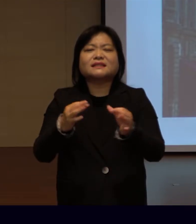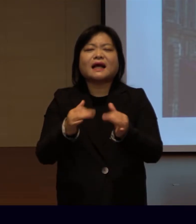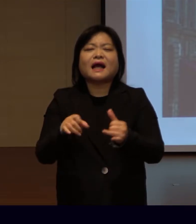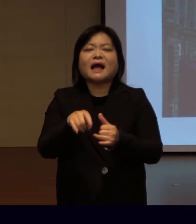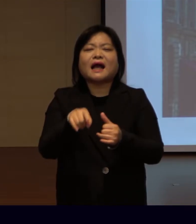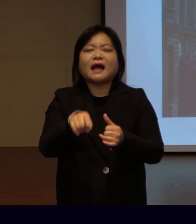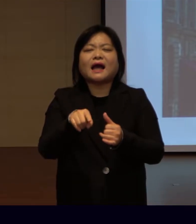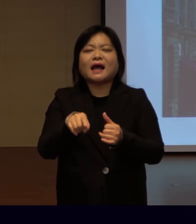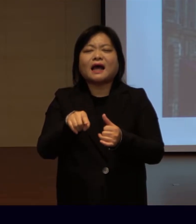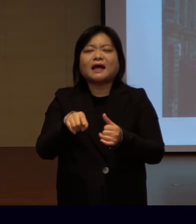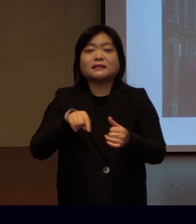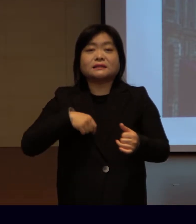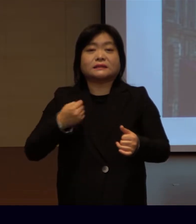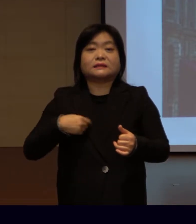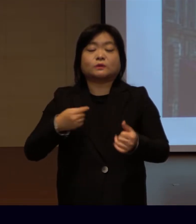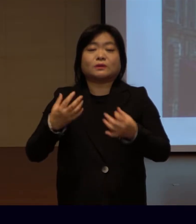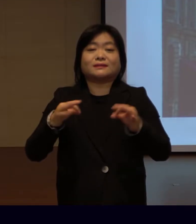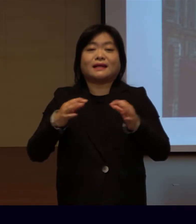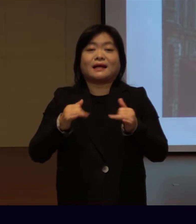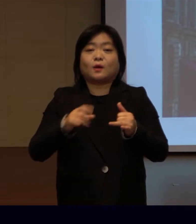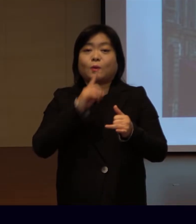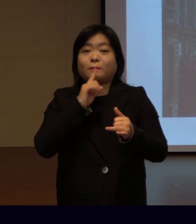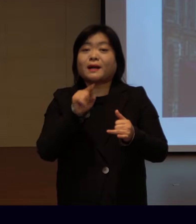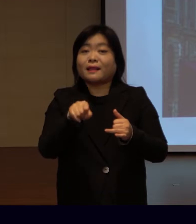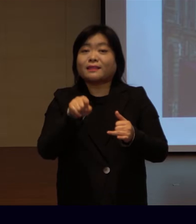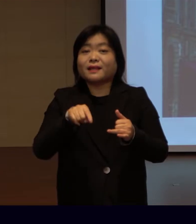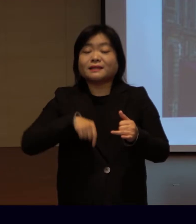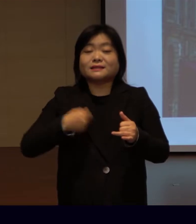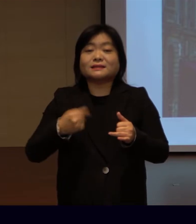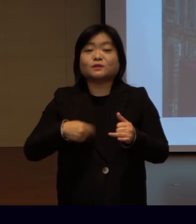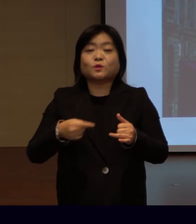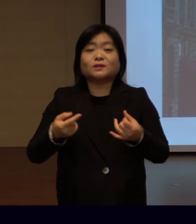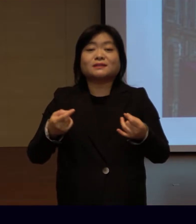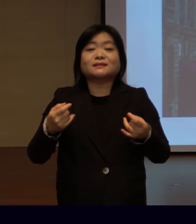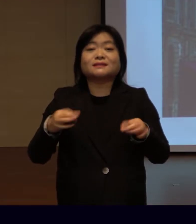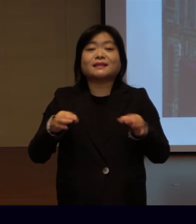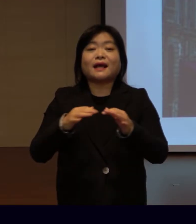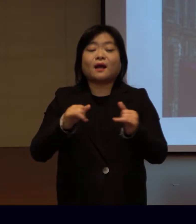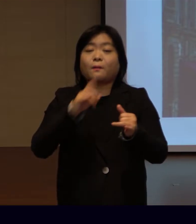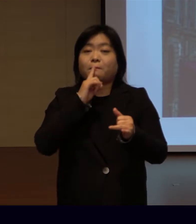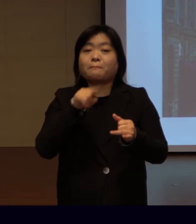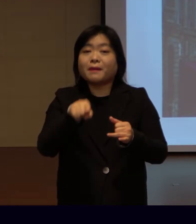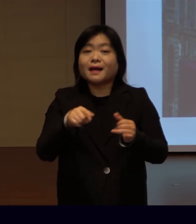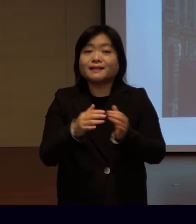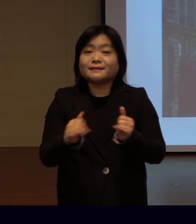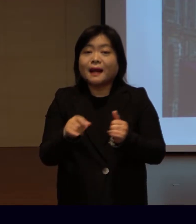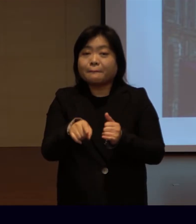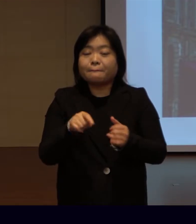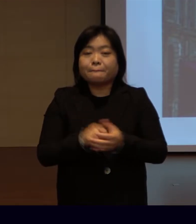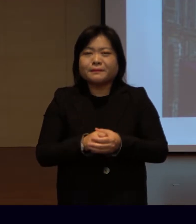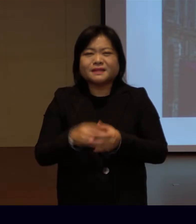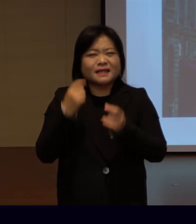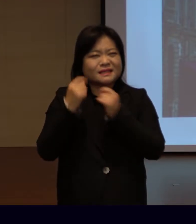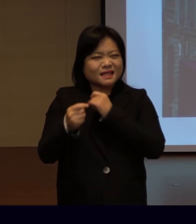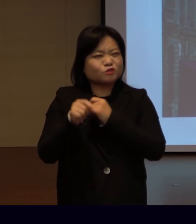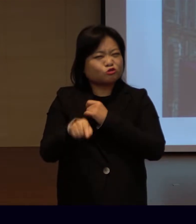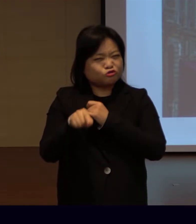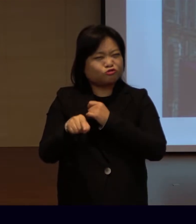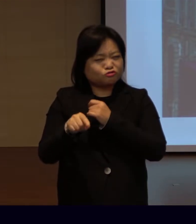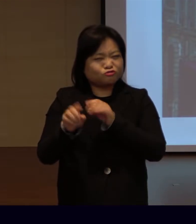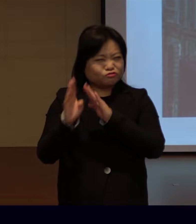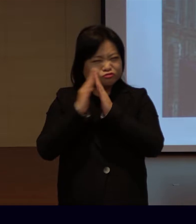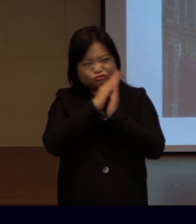은행가를 자처하는, 제가 은행가를 자처하는이라고 했습니다. 하는 클라빠롱이라고 하는 사실은